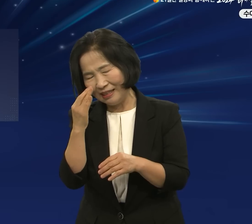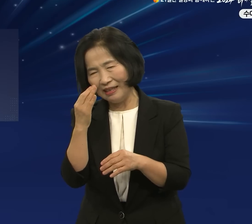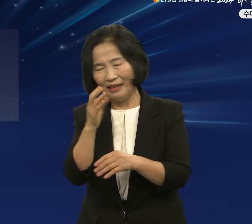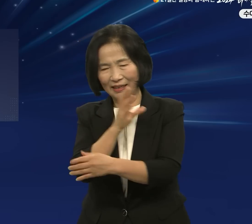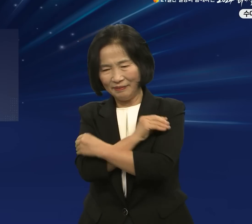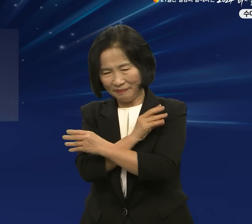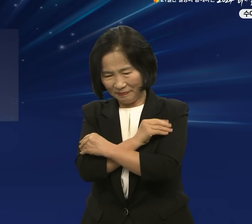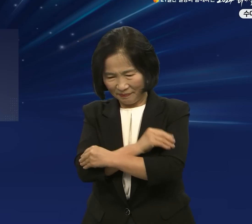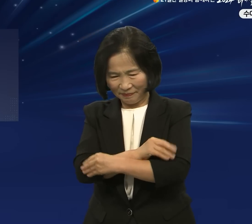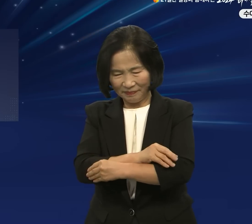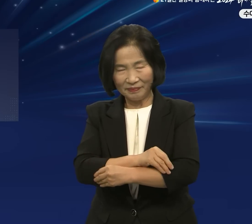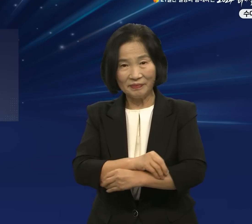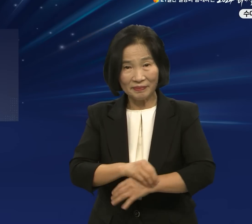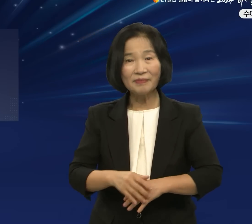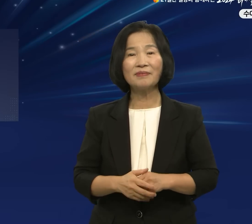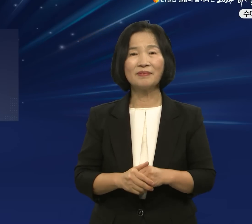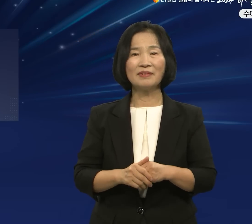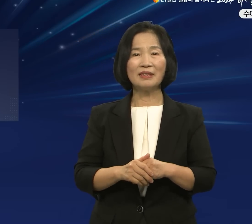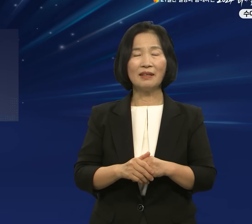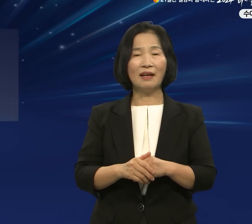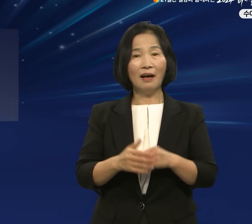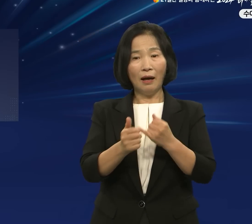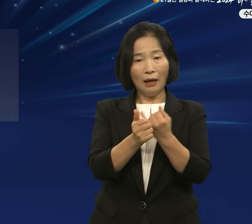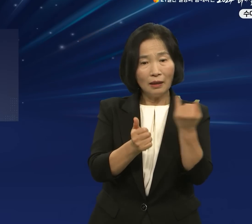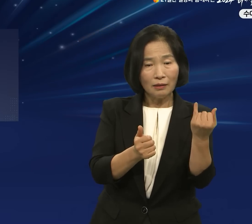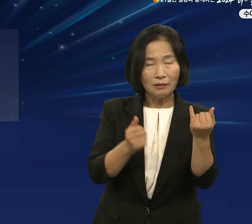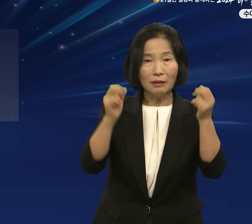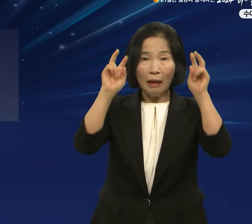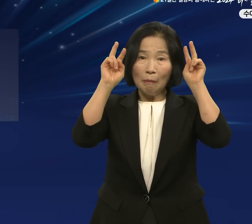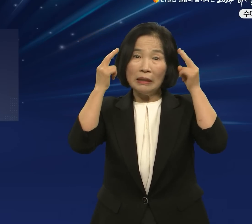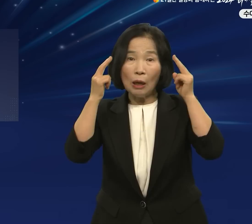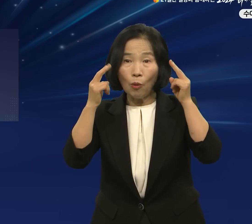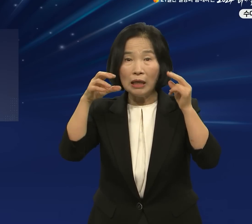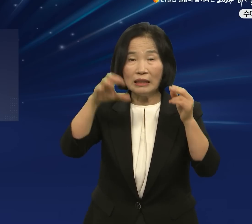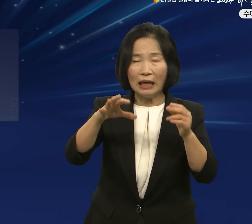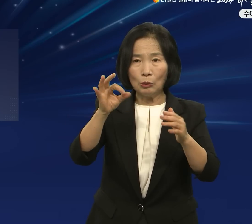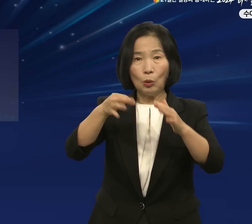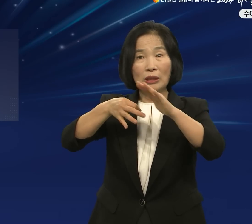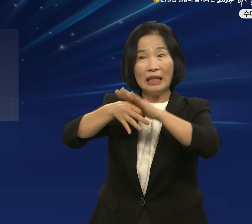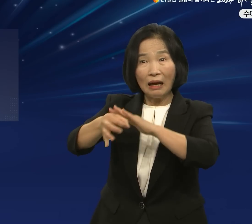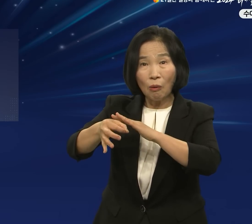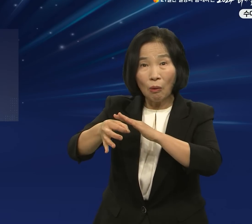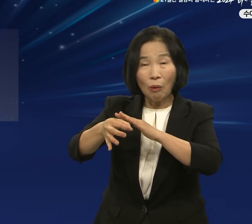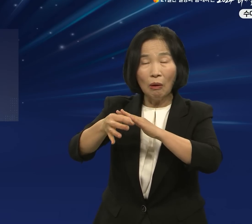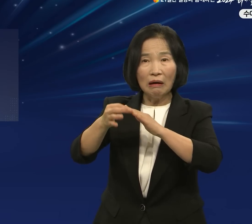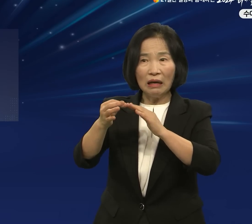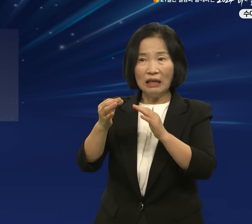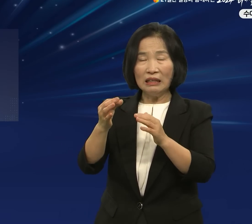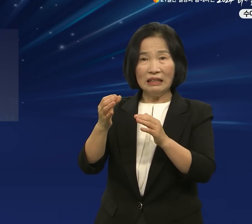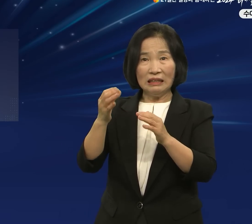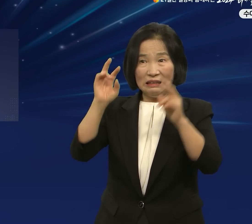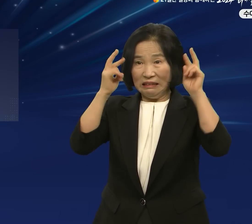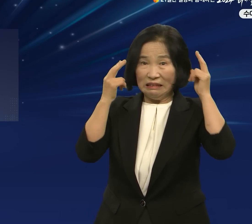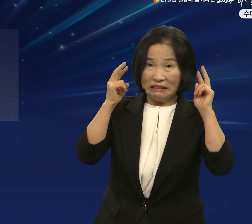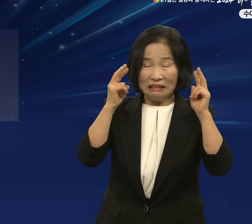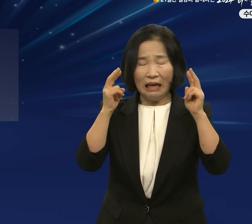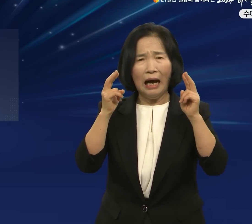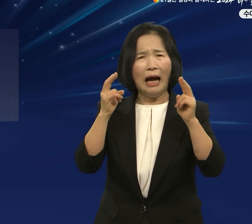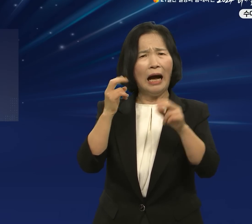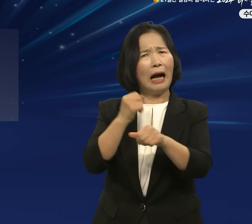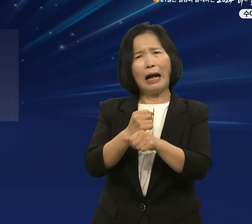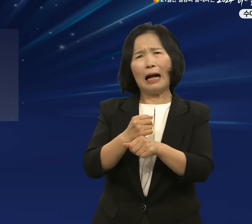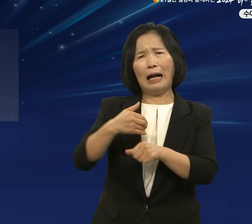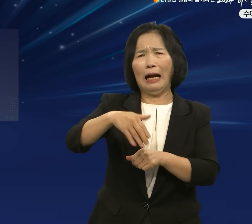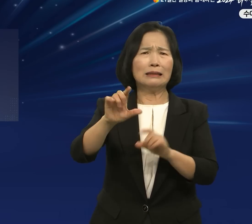30년 넘게 미장원을 한 번도 가본 적이 없는 자기 스스로 머리를 깎고 어떻게 똘똘